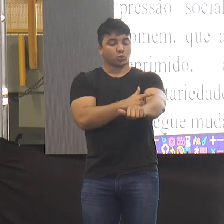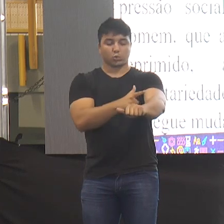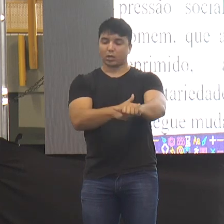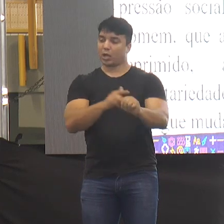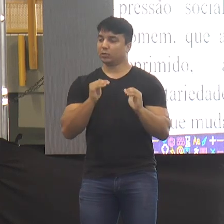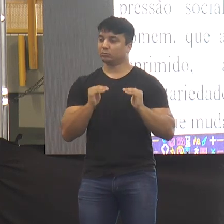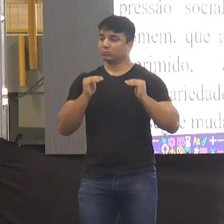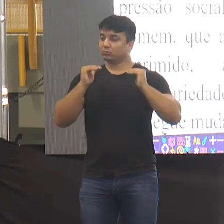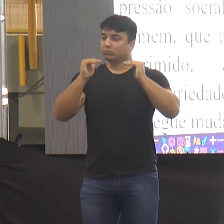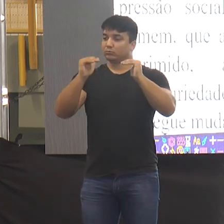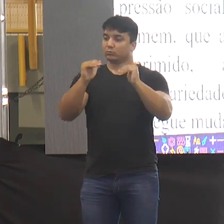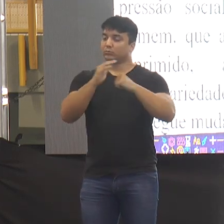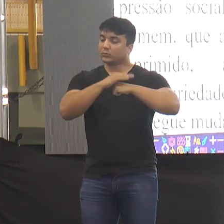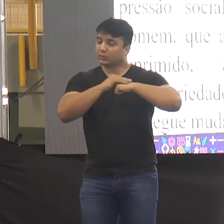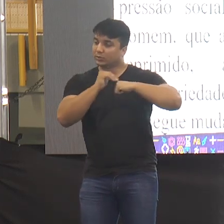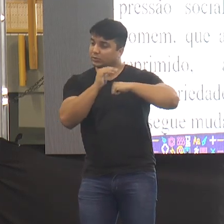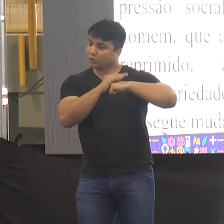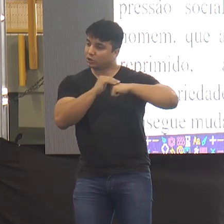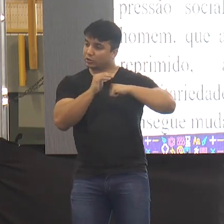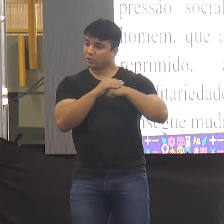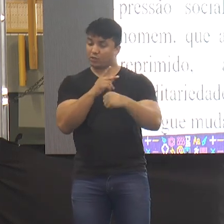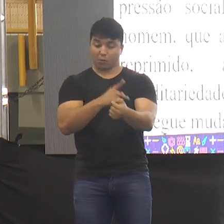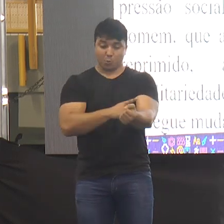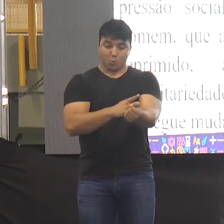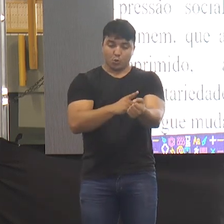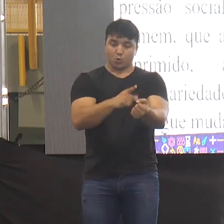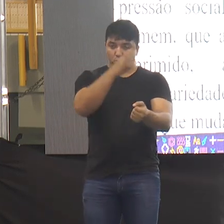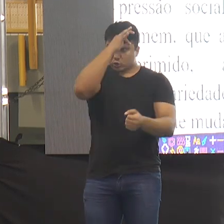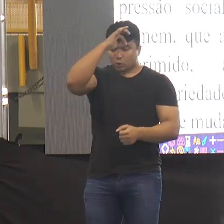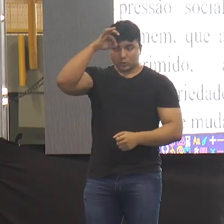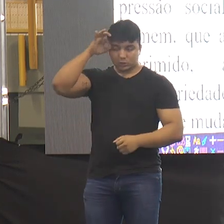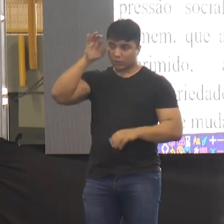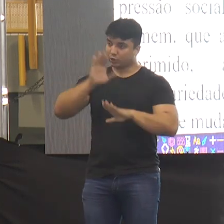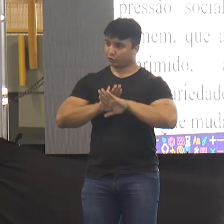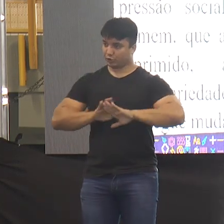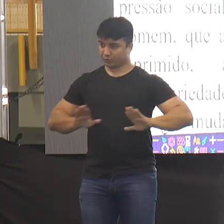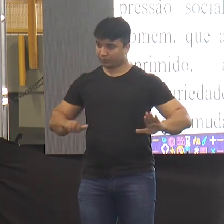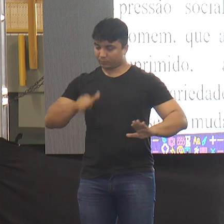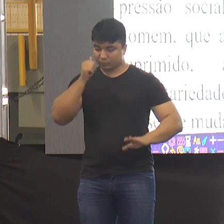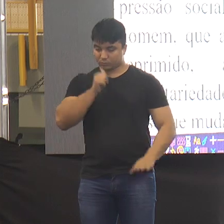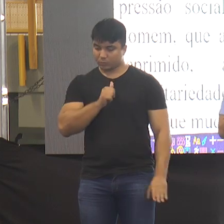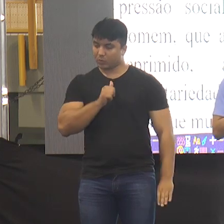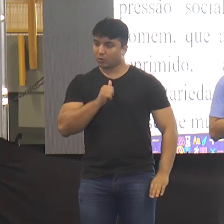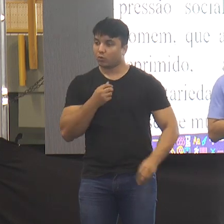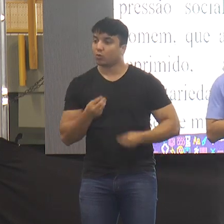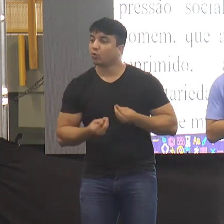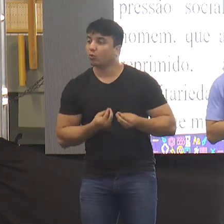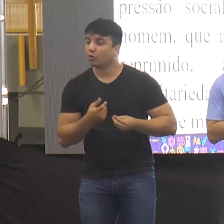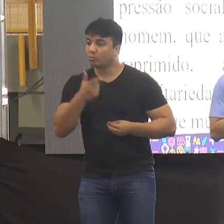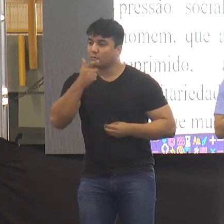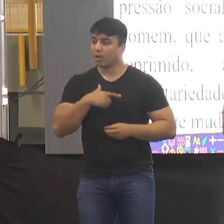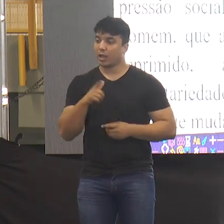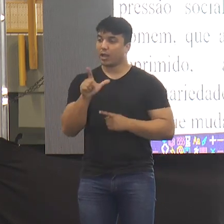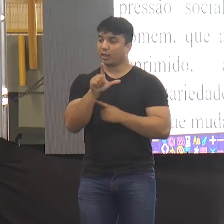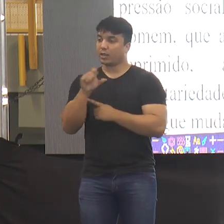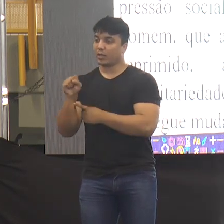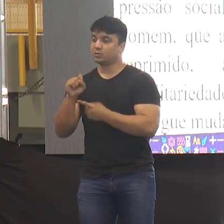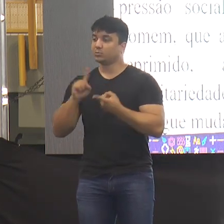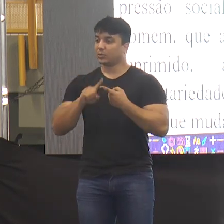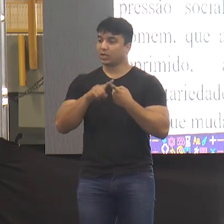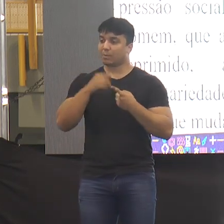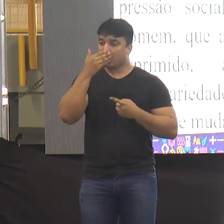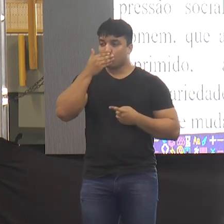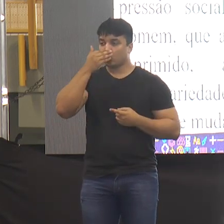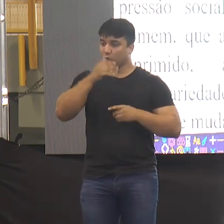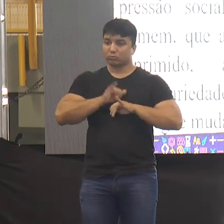educada, sensível, pura, inocente. Termina a obra lésbica e prostituída.